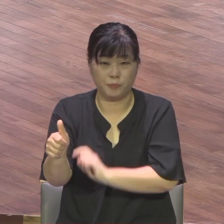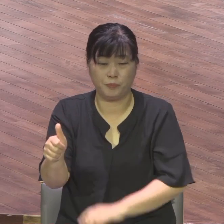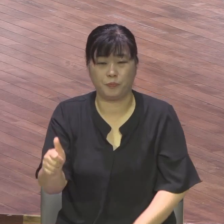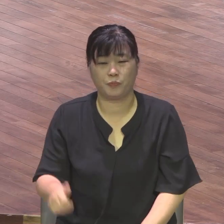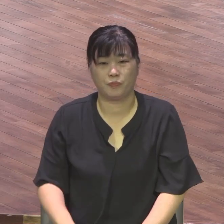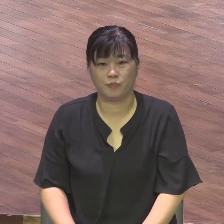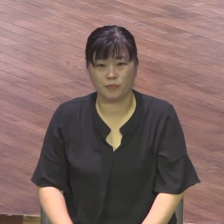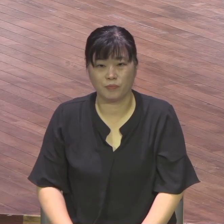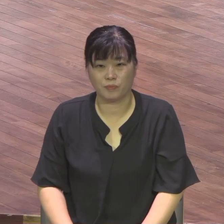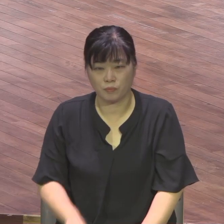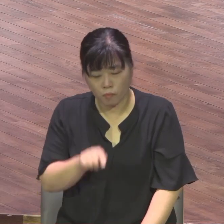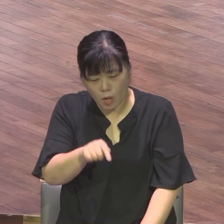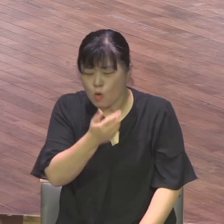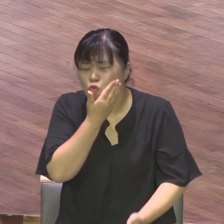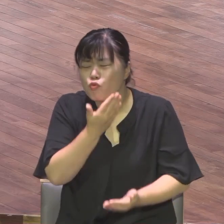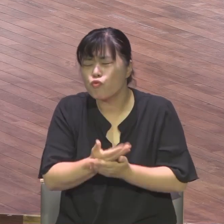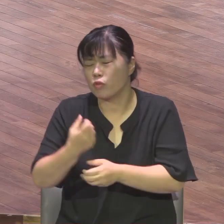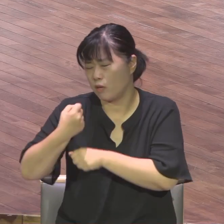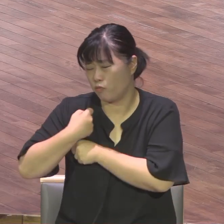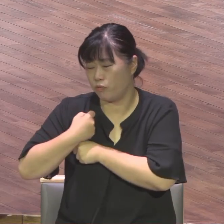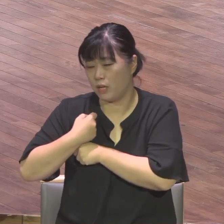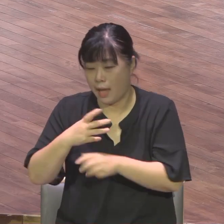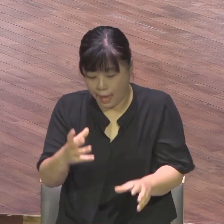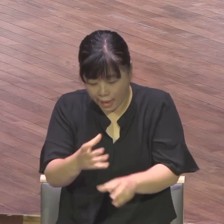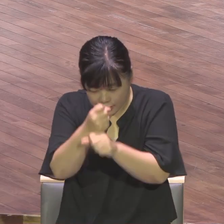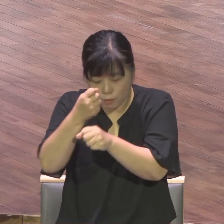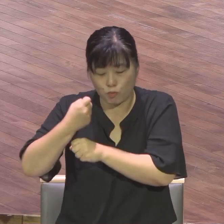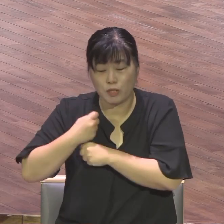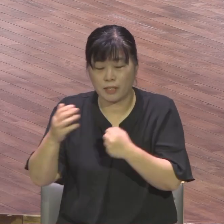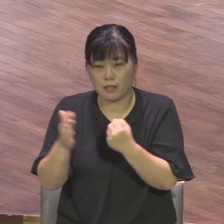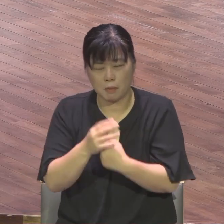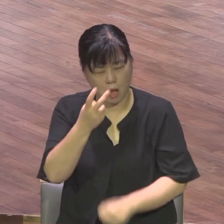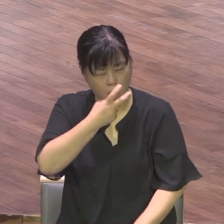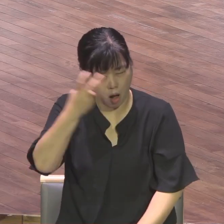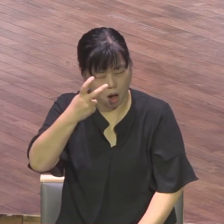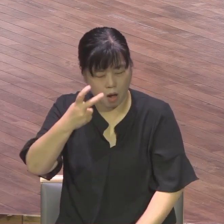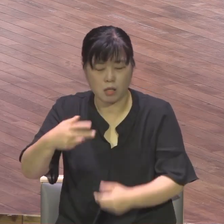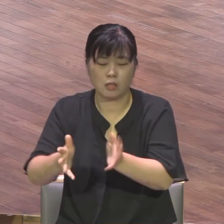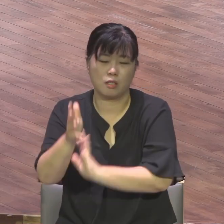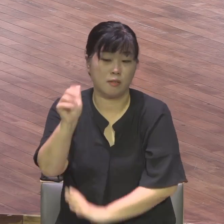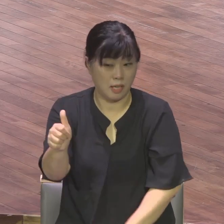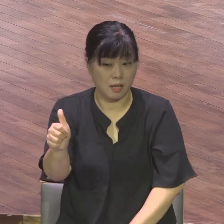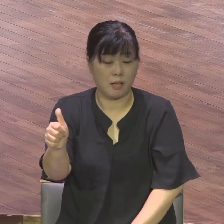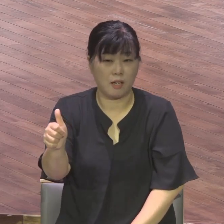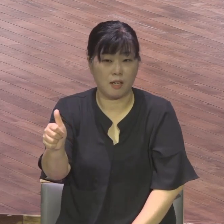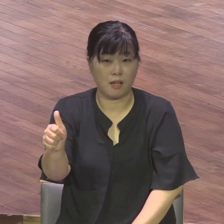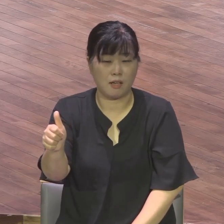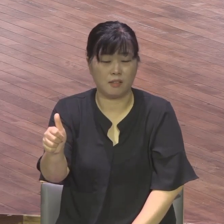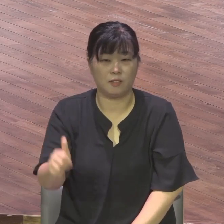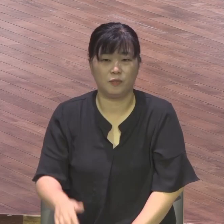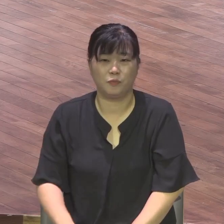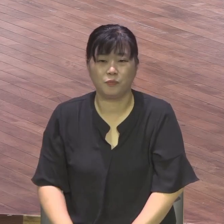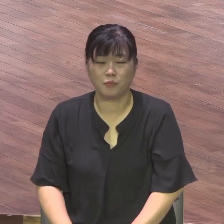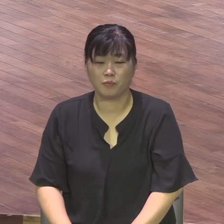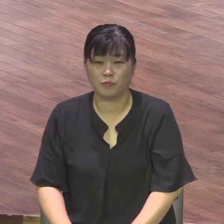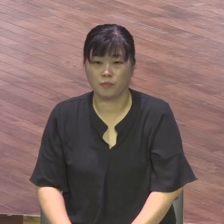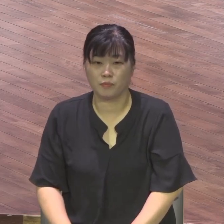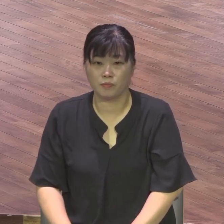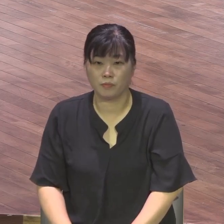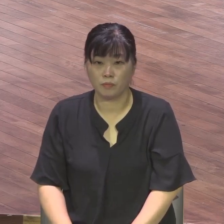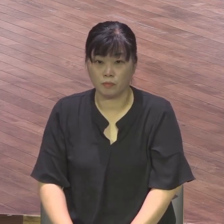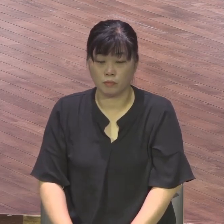고넬료 엘리트 장교였지요. 그런데 이런 고넬료가